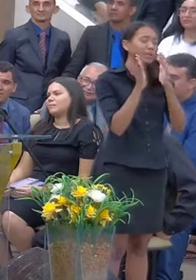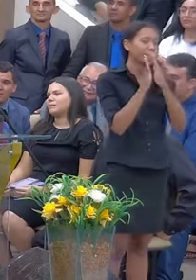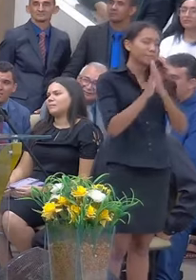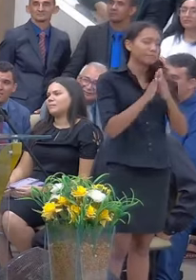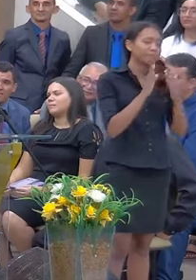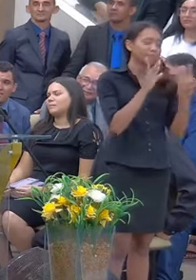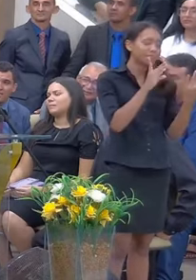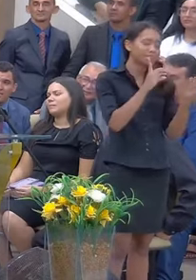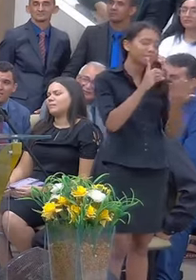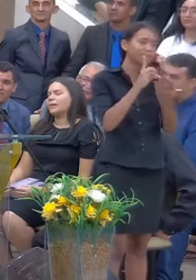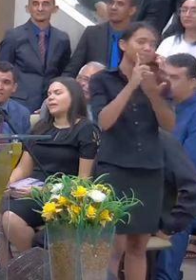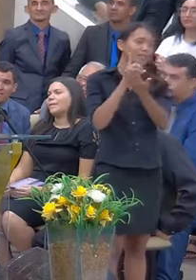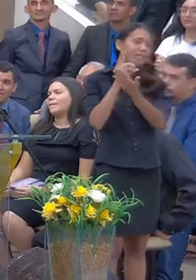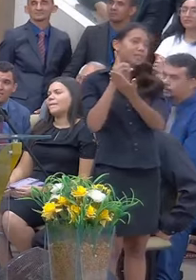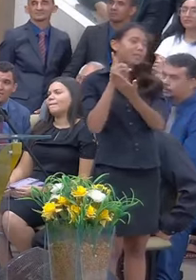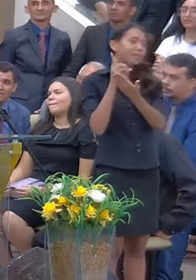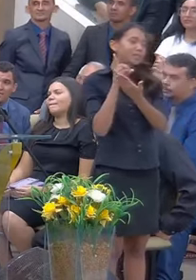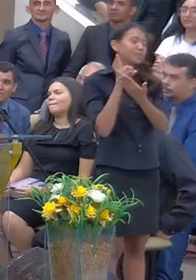Adonai Roi,